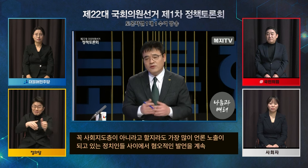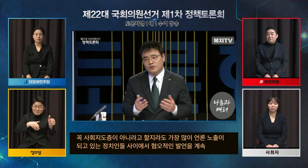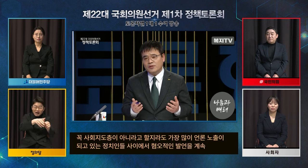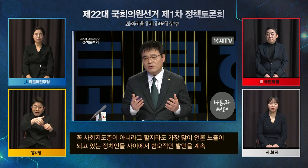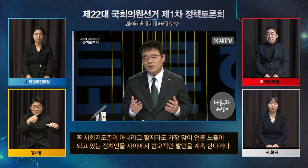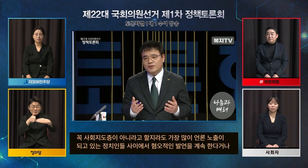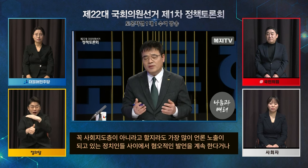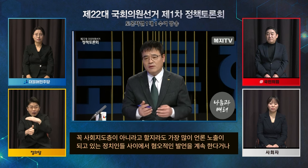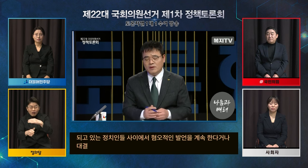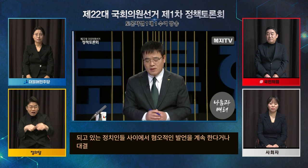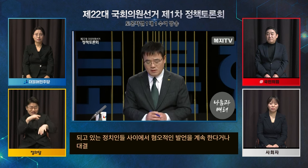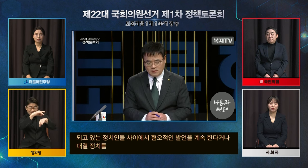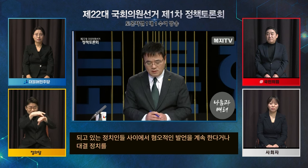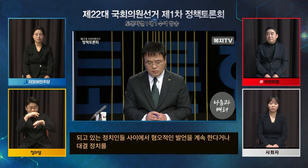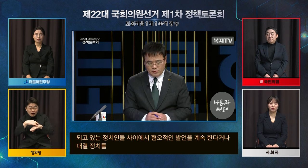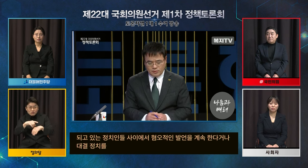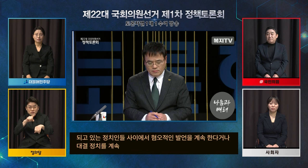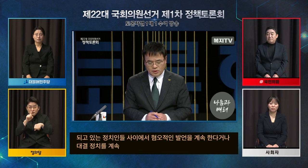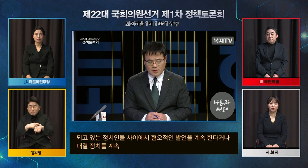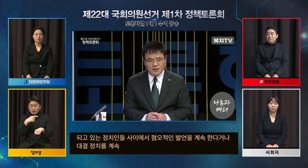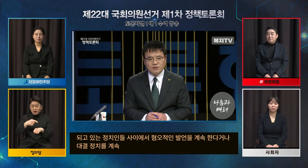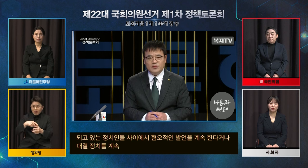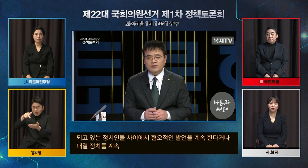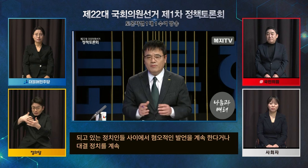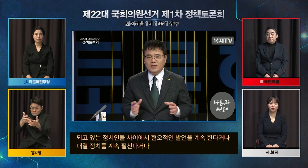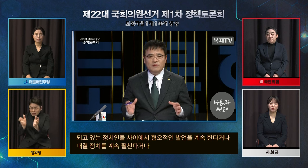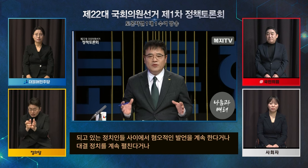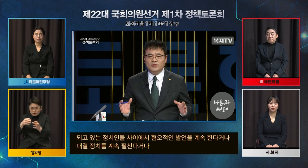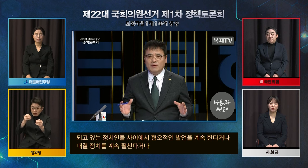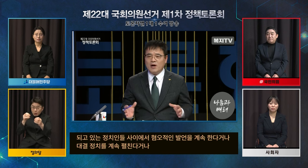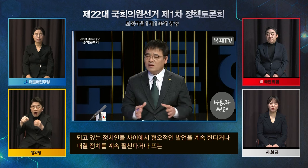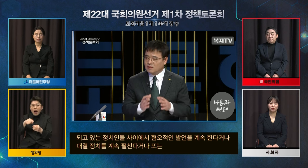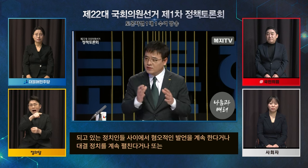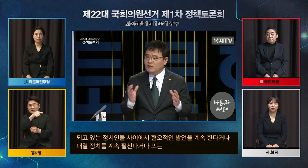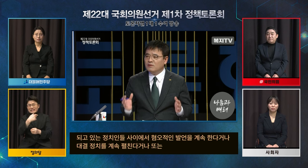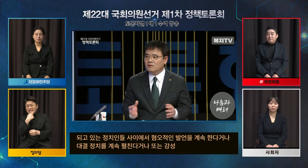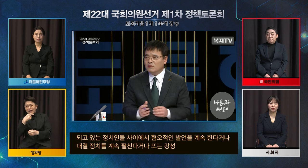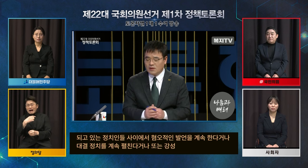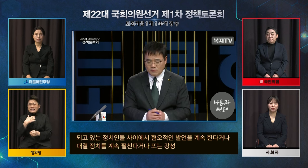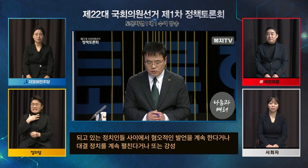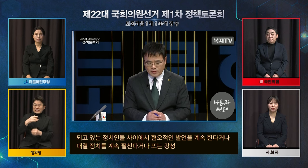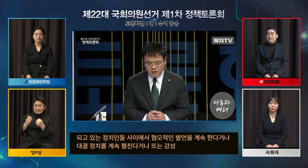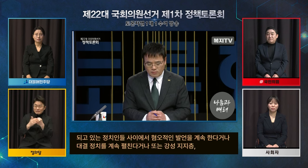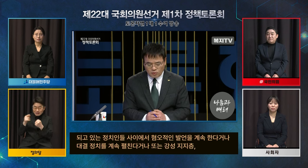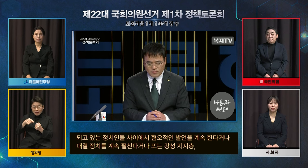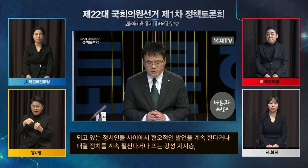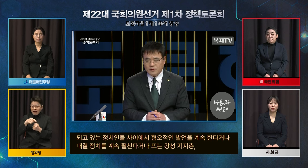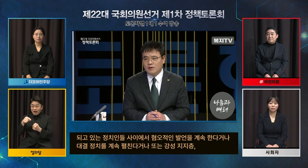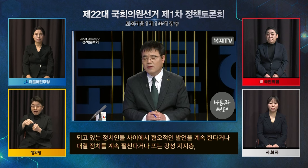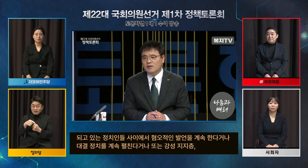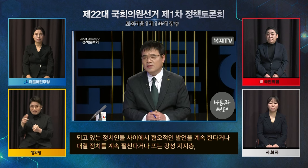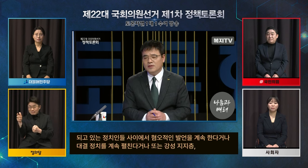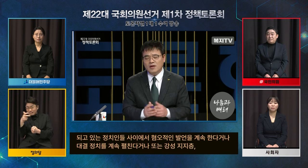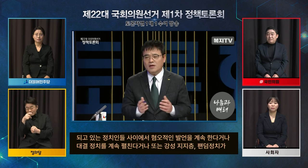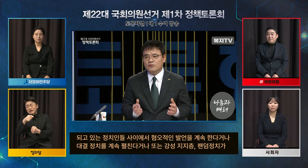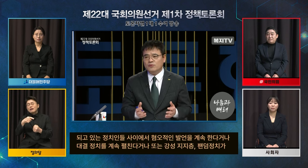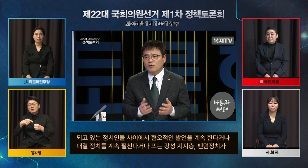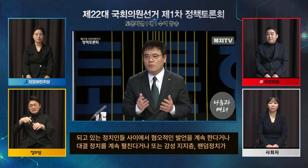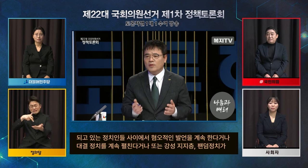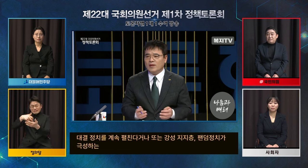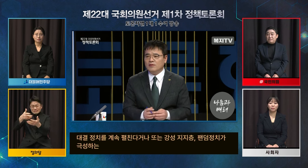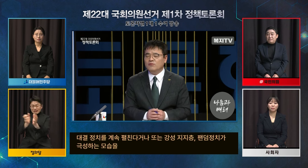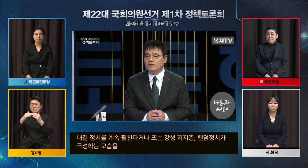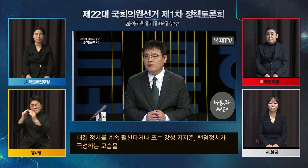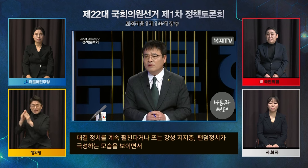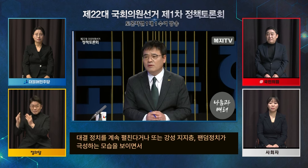대결 정치를 계속 펼친다거나 또는 강성 지지층 팬덤 정치가 막 극성하는 모습 같은 걸 보이면서 심각한